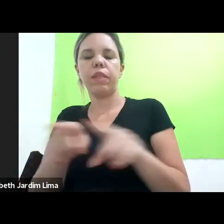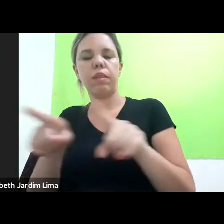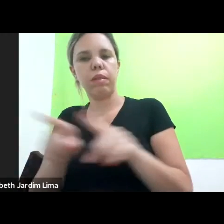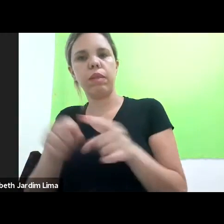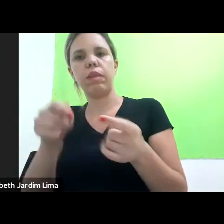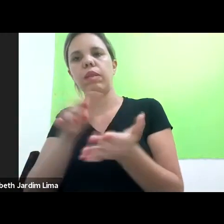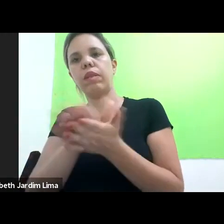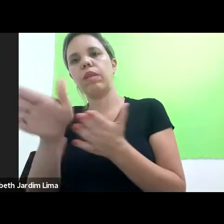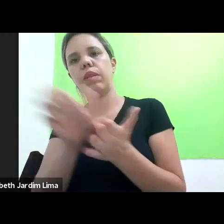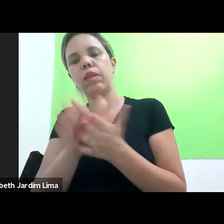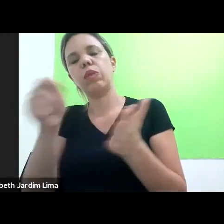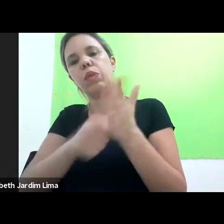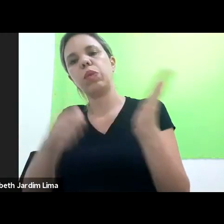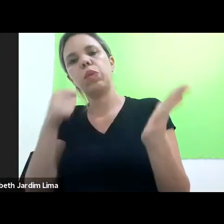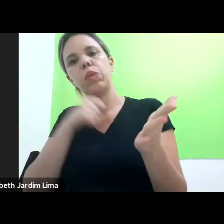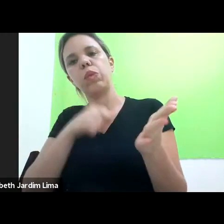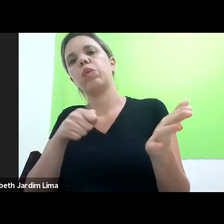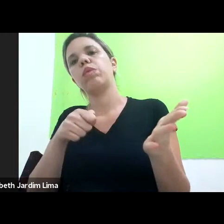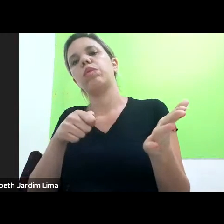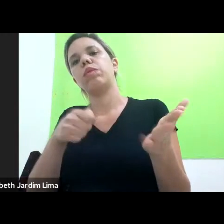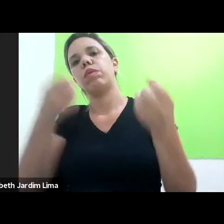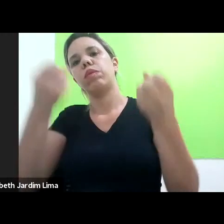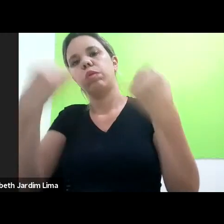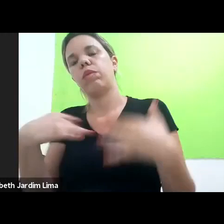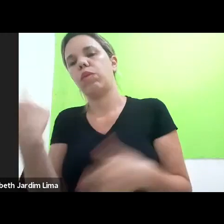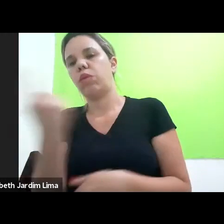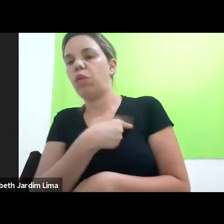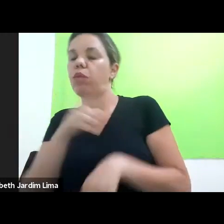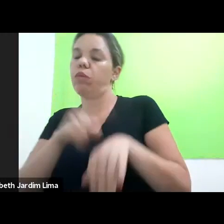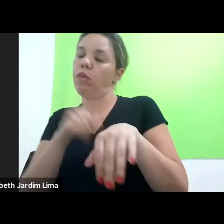companheira de luta, e descreve muito bem como que é nossos momentos